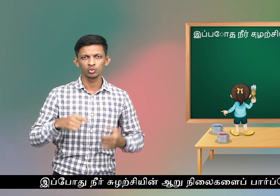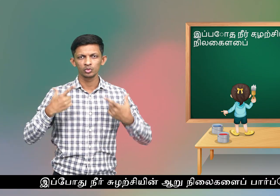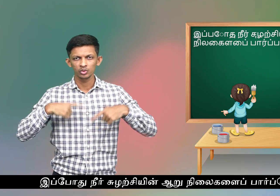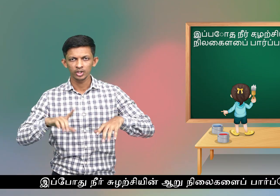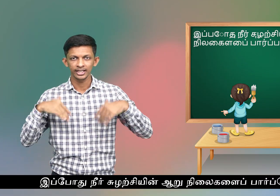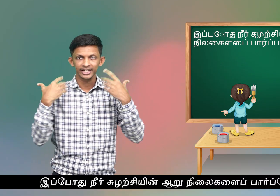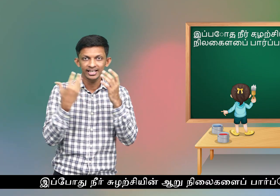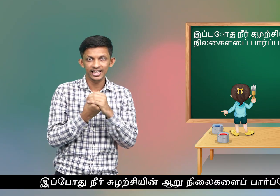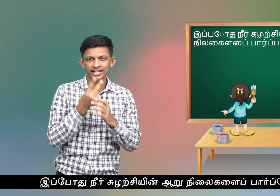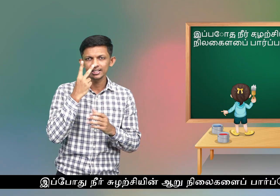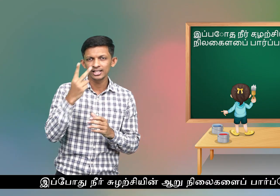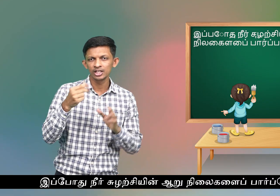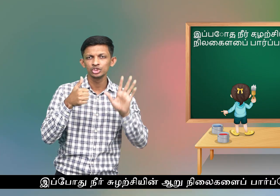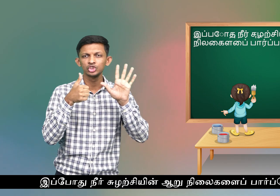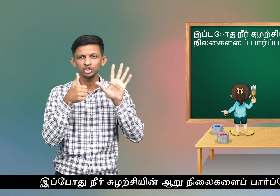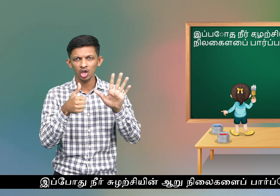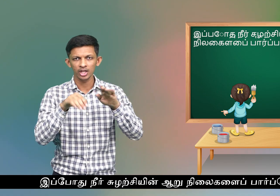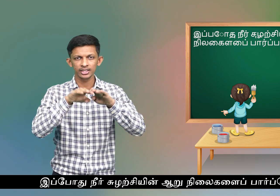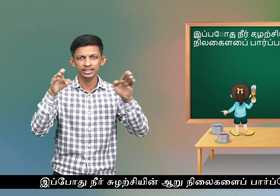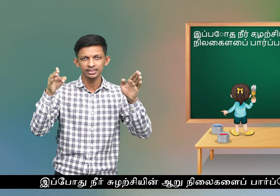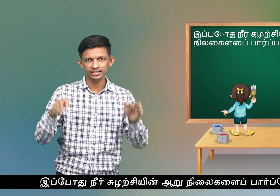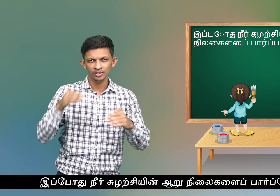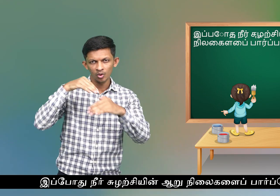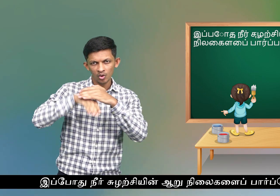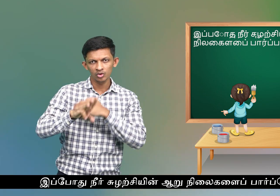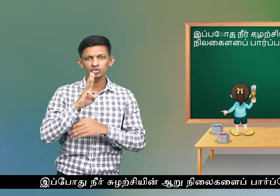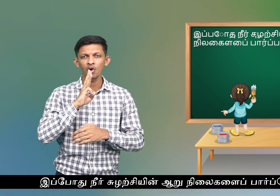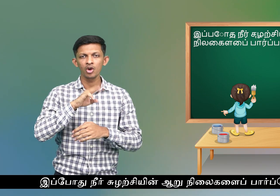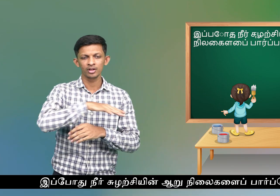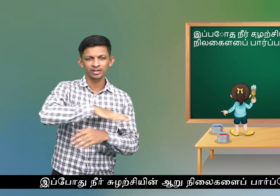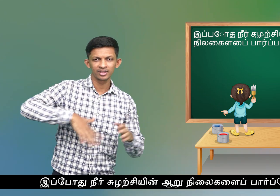இப்போது நீர் சுழற்சியின் 6 நிலைகளை பார்ப்போம். அவை: